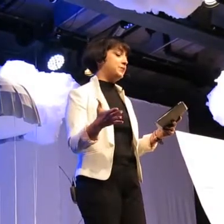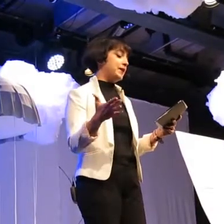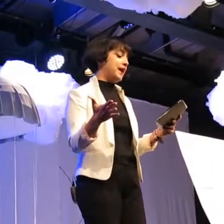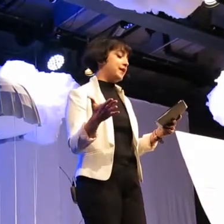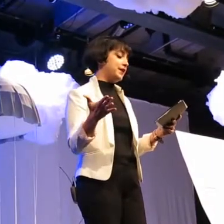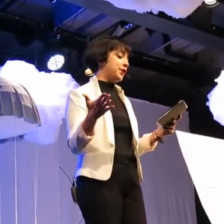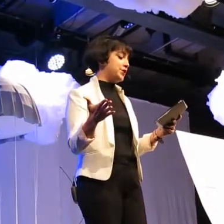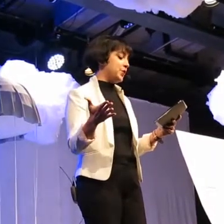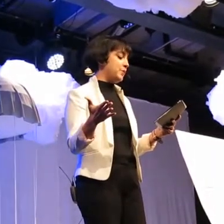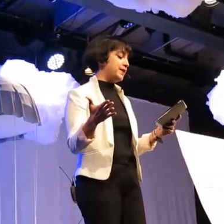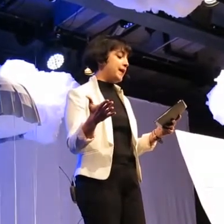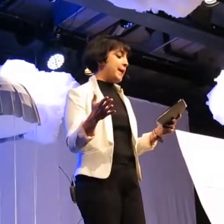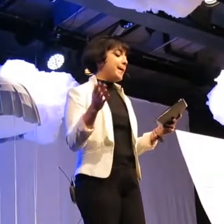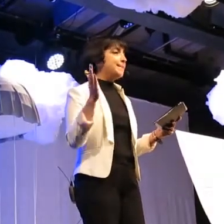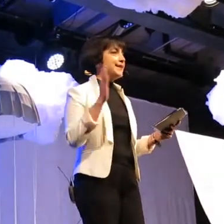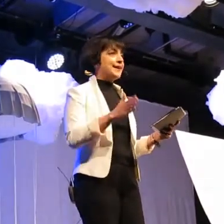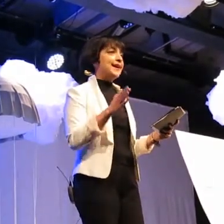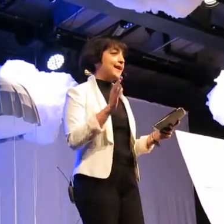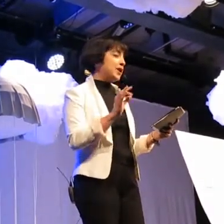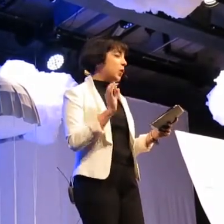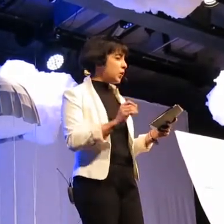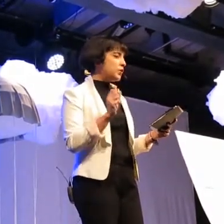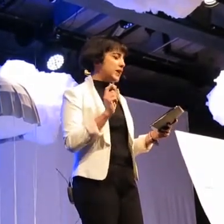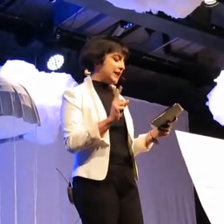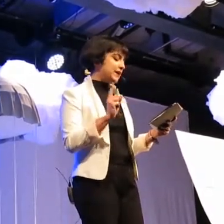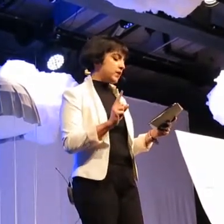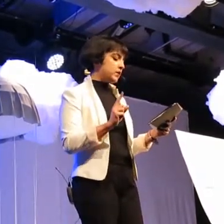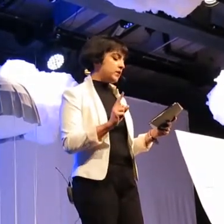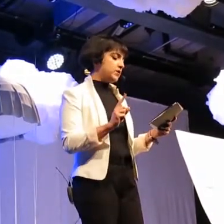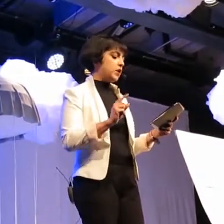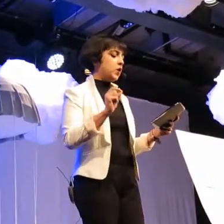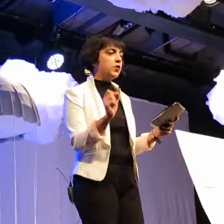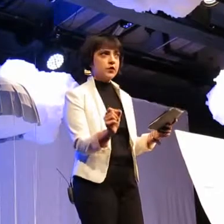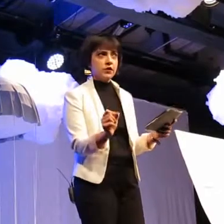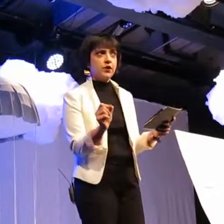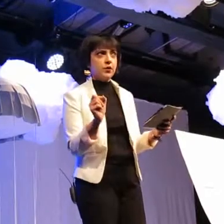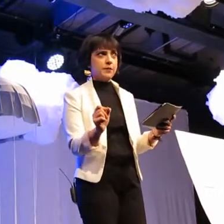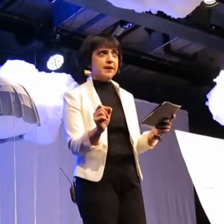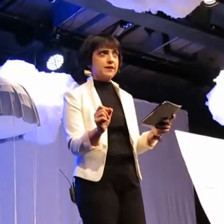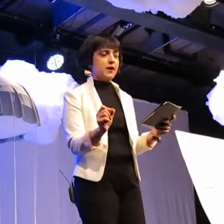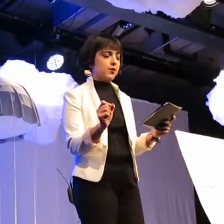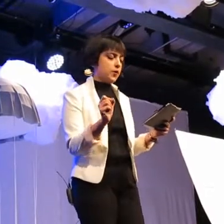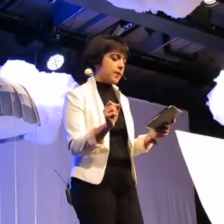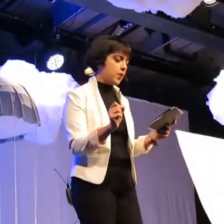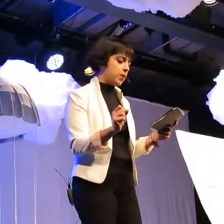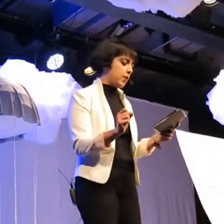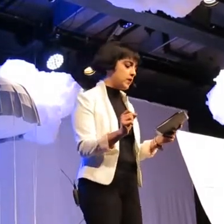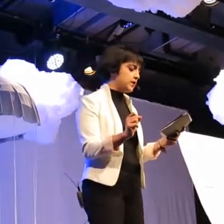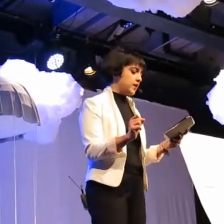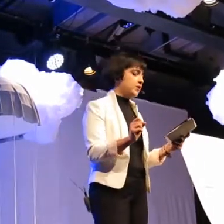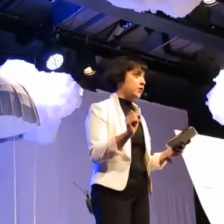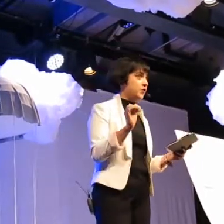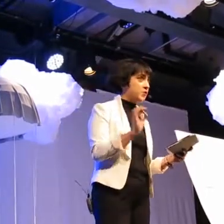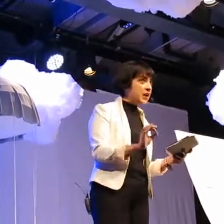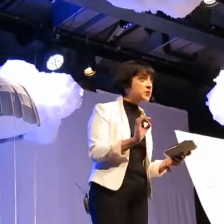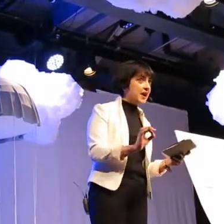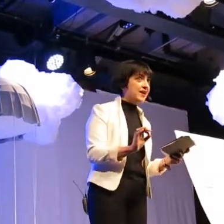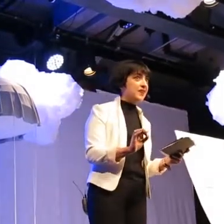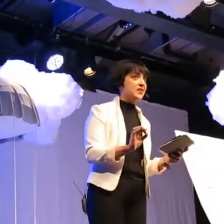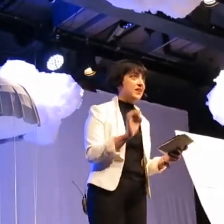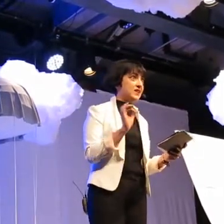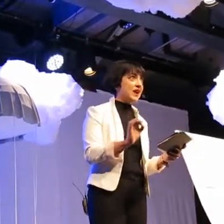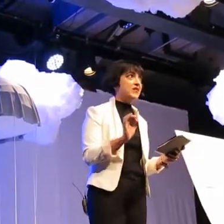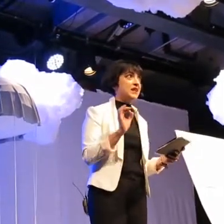som möjligt på att andra gör jobbet. Men det är också lite konstigt för det kostar ju mindre att jobba hållbart. Så